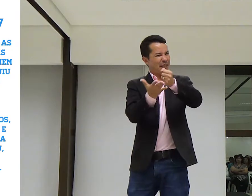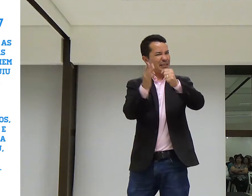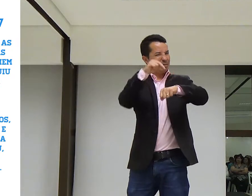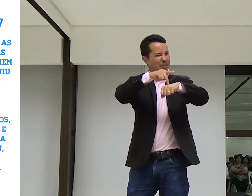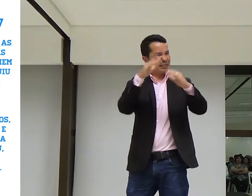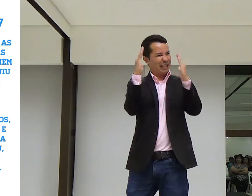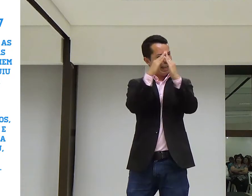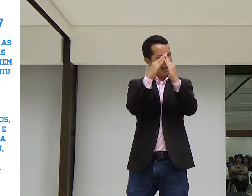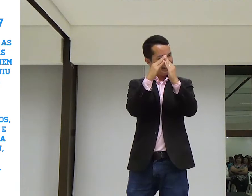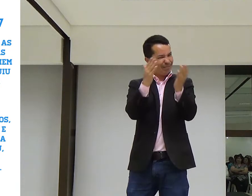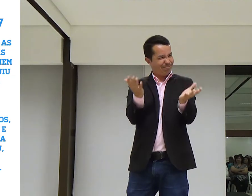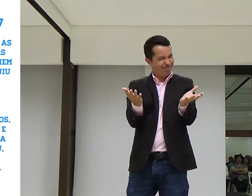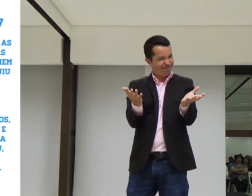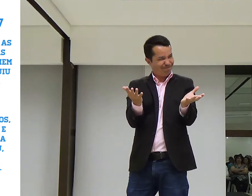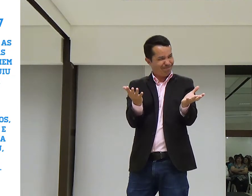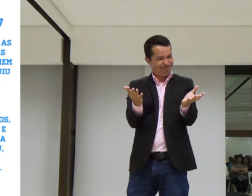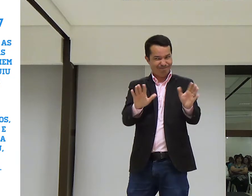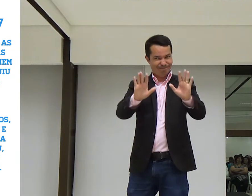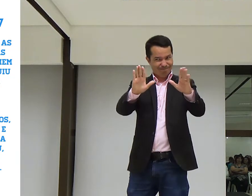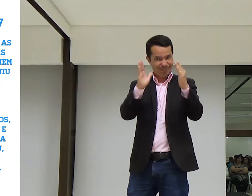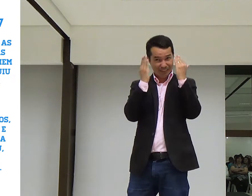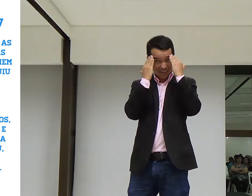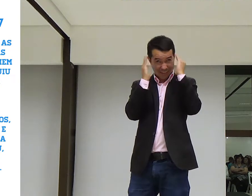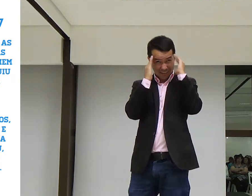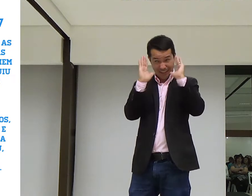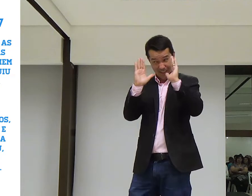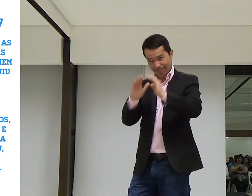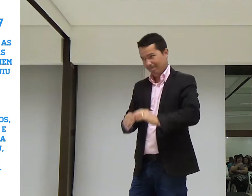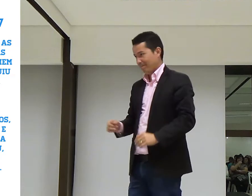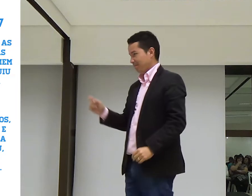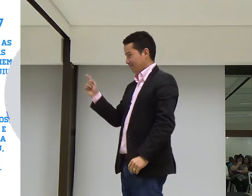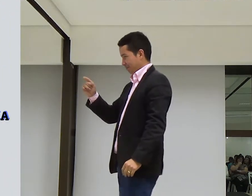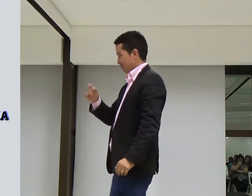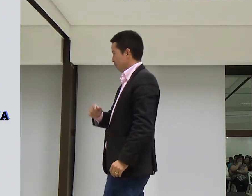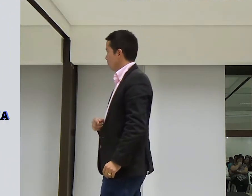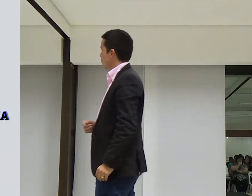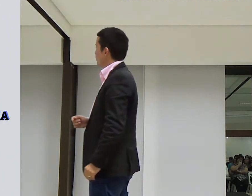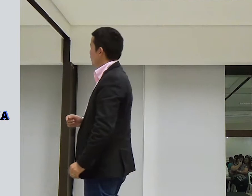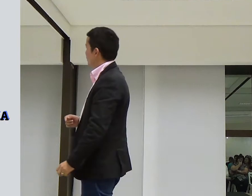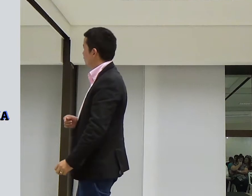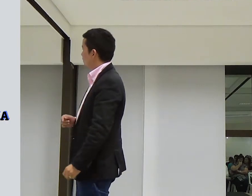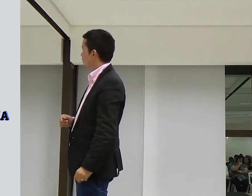Agora, me diz, por que Jesus compara essa, faz essa comparação de uma casa?